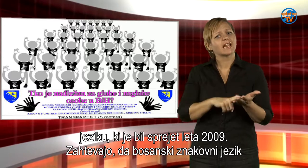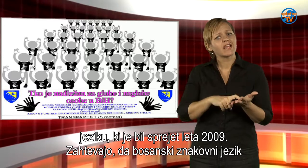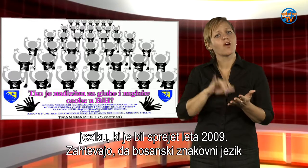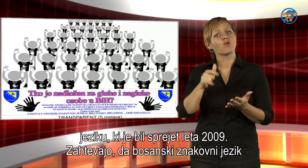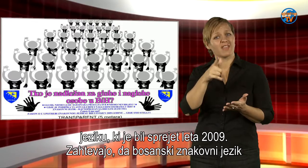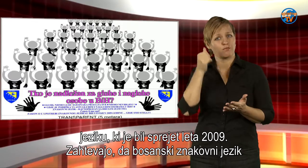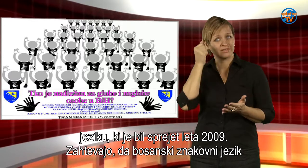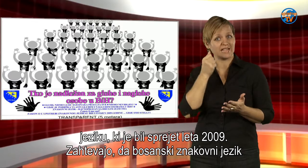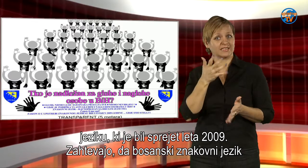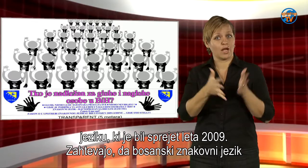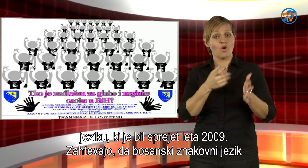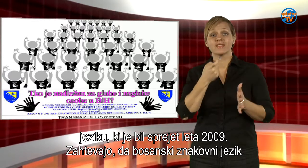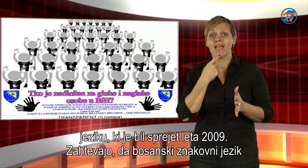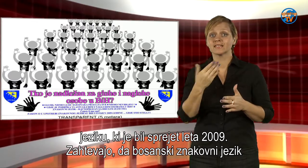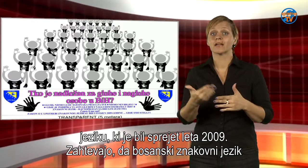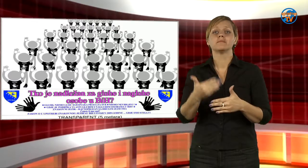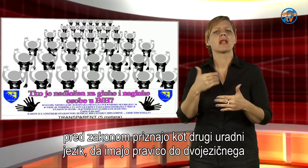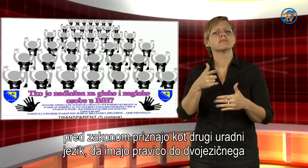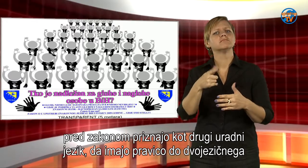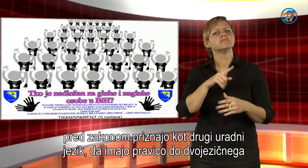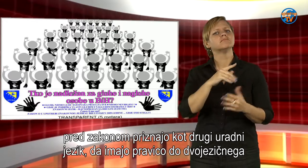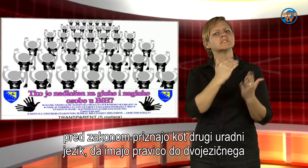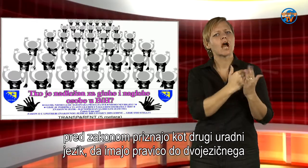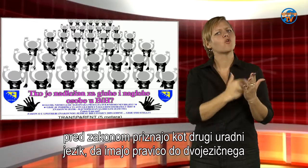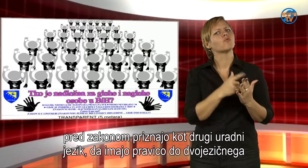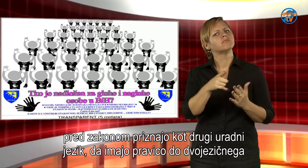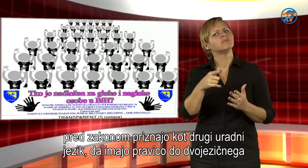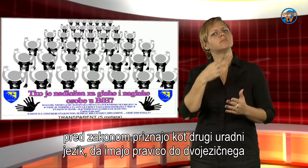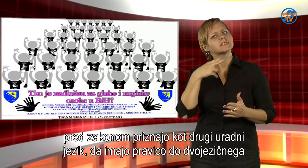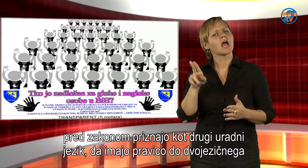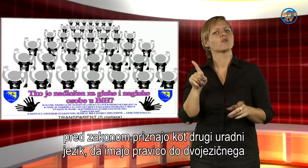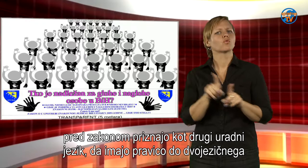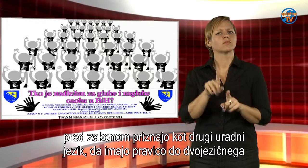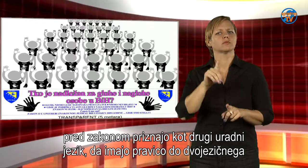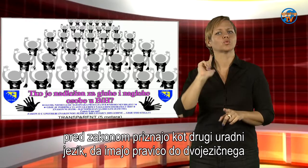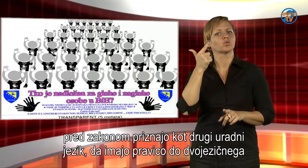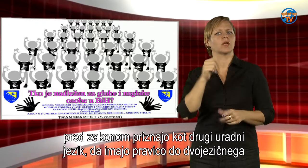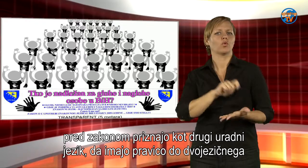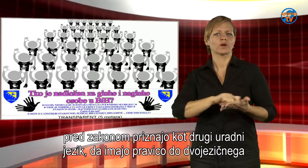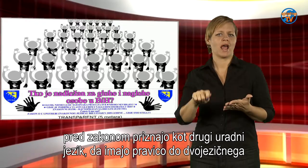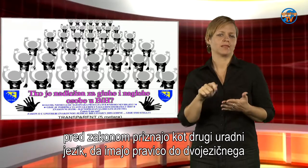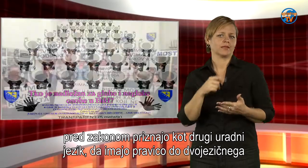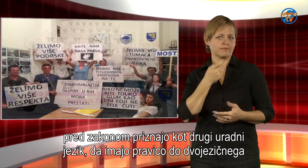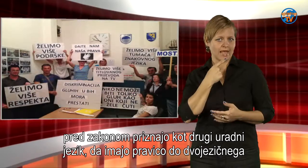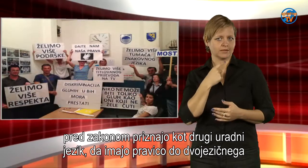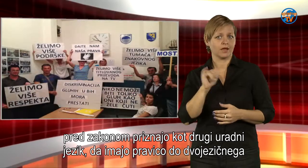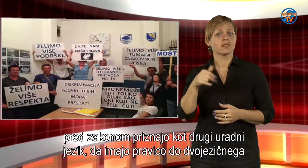Zahtevajo, da bosanski znakovni jezik pred zakonom priznajo kot drugi uradni jezik, da imajo pravico do